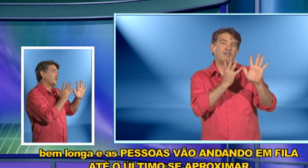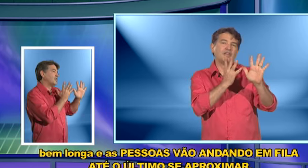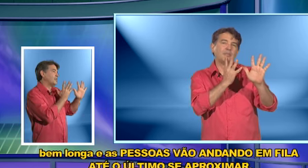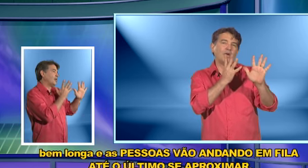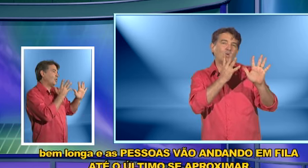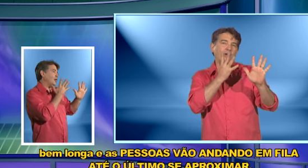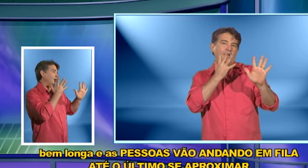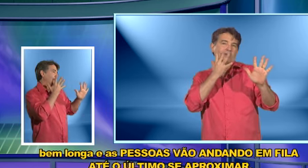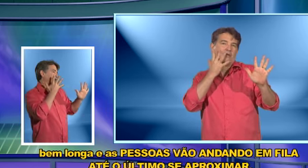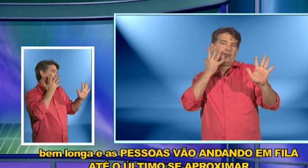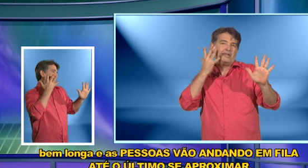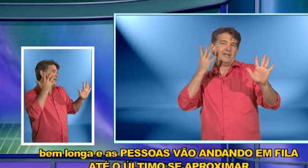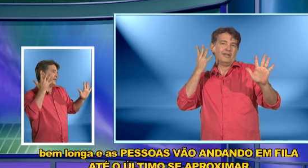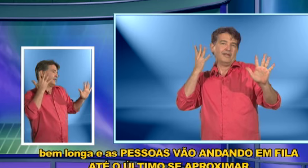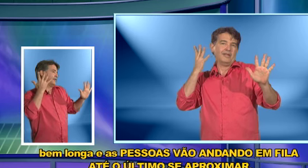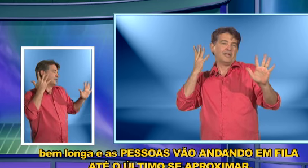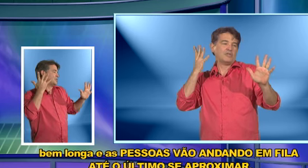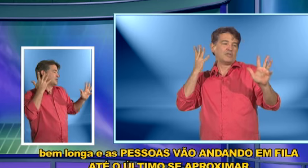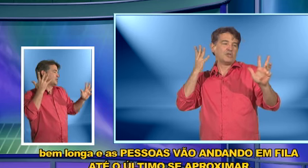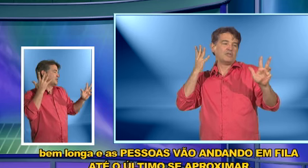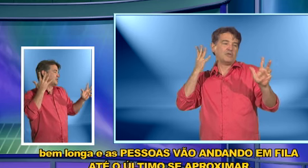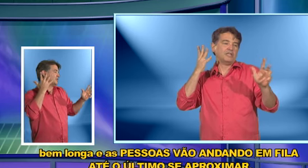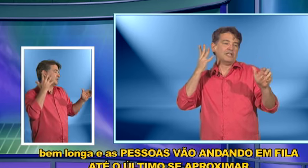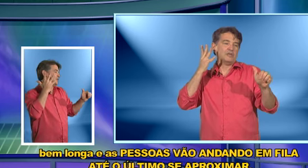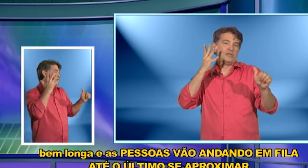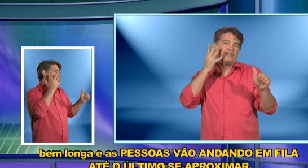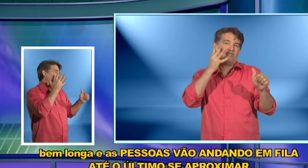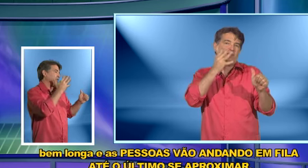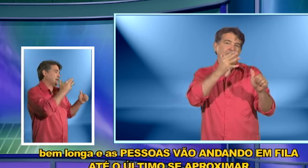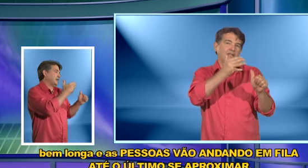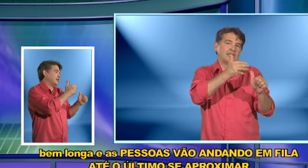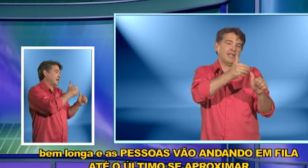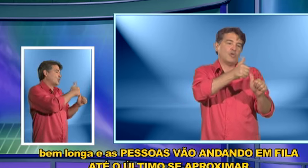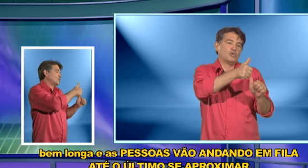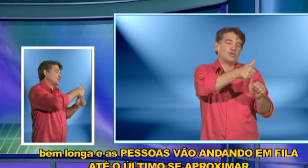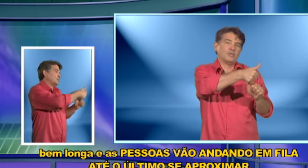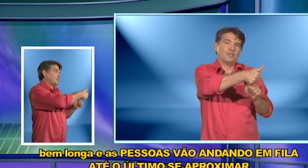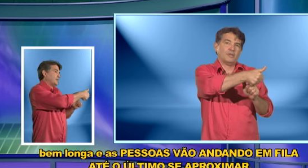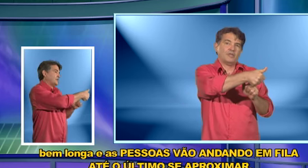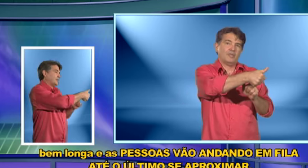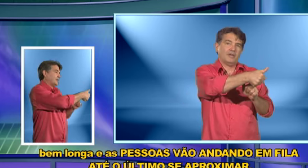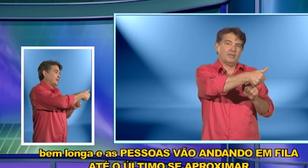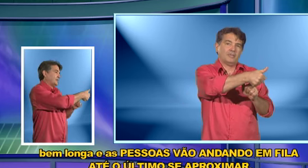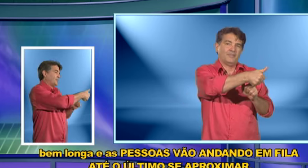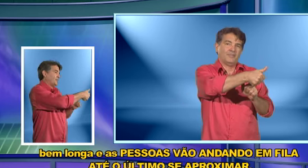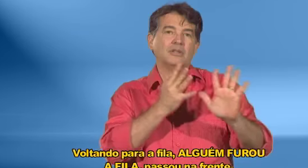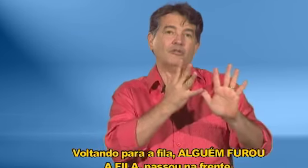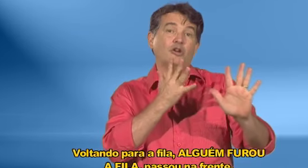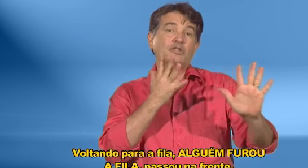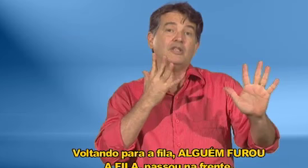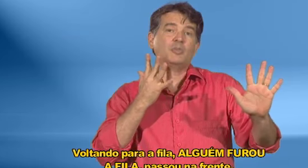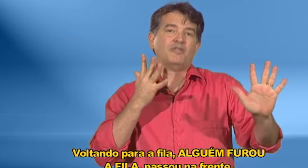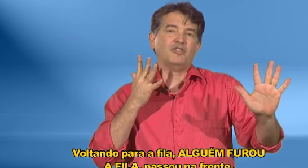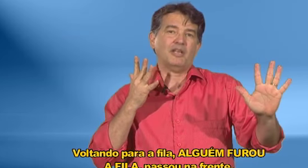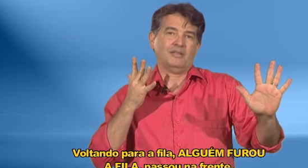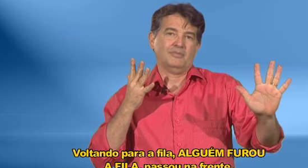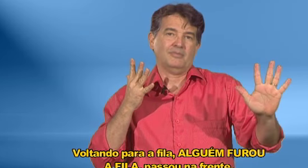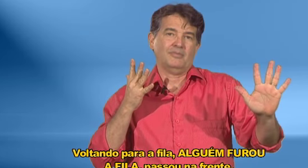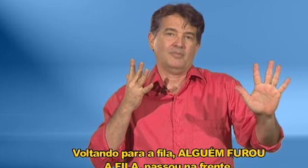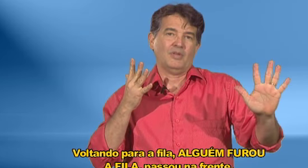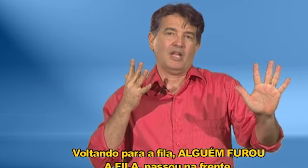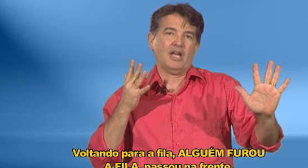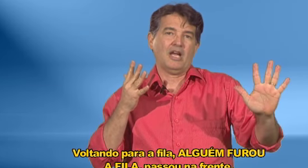E aí uma fila bem longa. E as pessoas vão andando na fila até o último se aproximar. Voltando para a